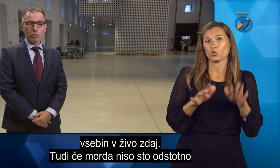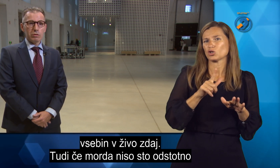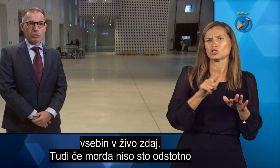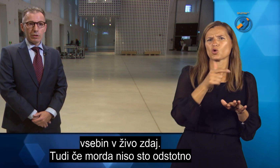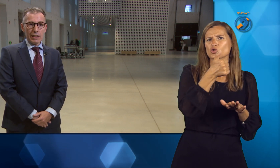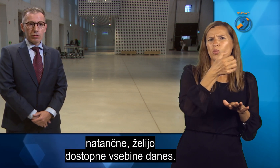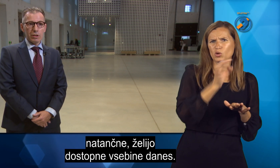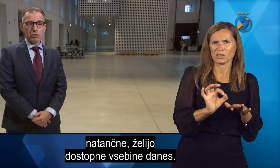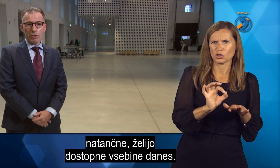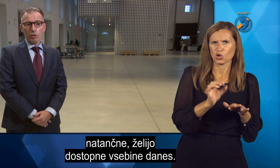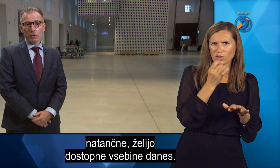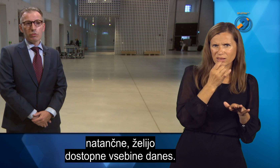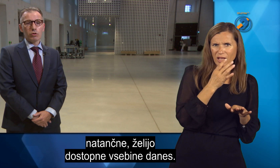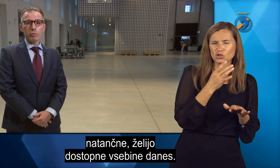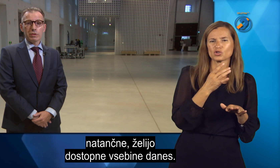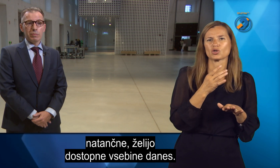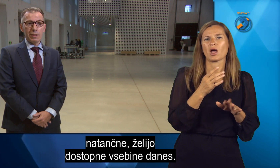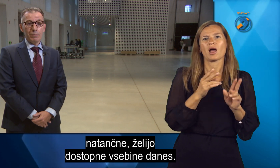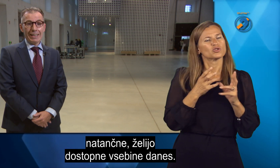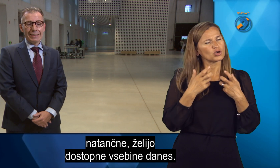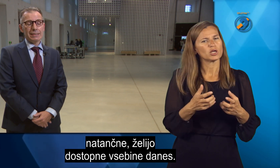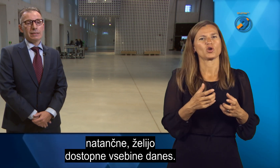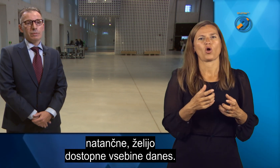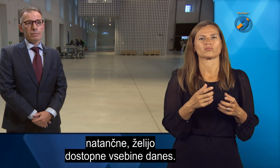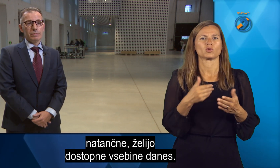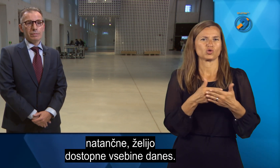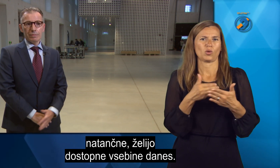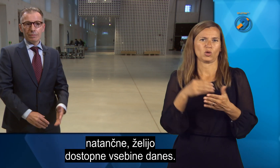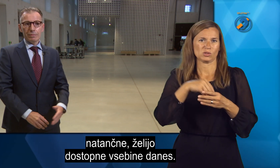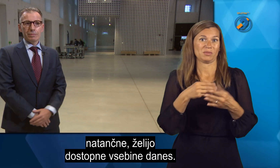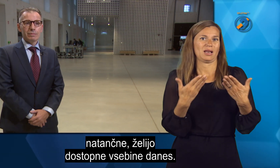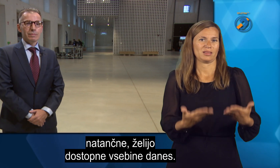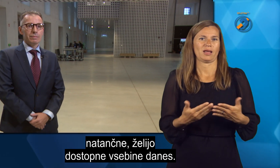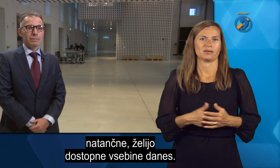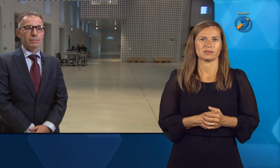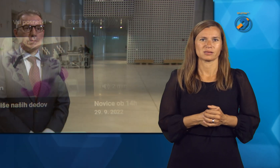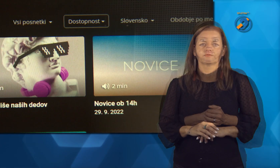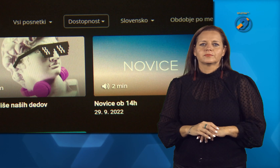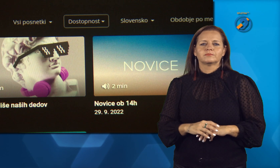niso 100% natančne, želijo pač dostopne vsebine danes.